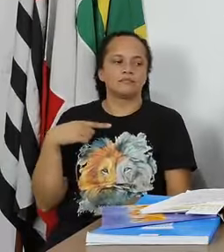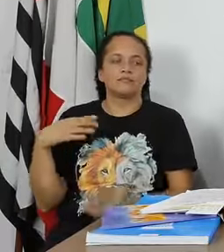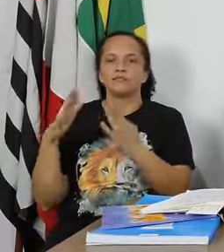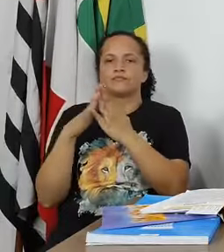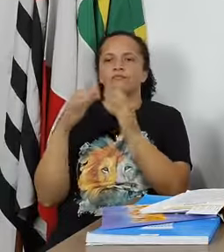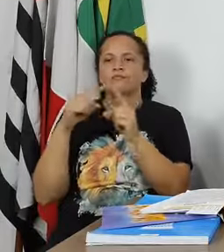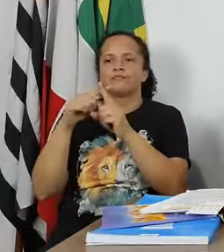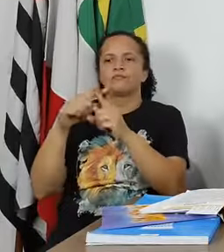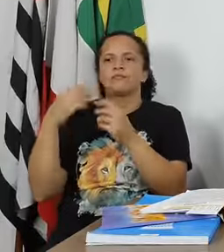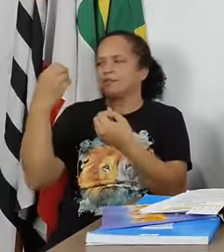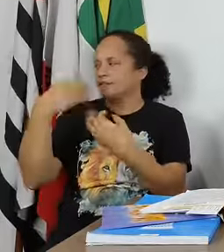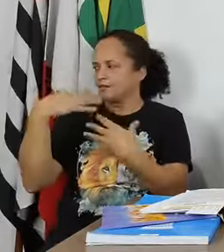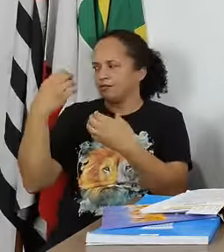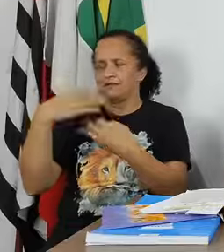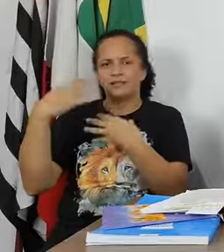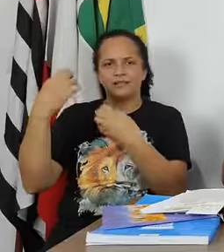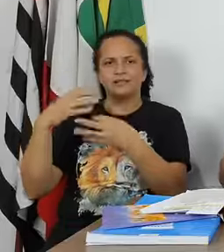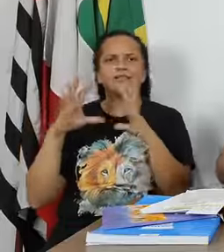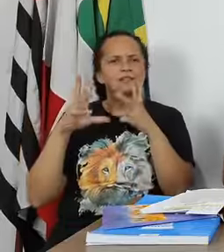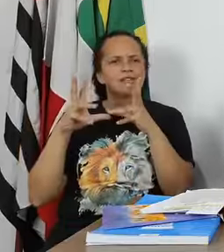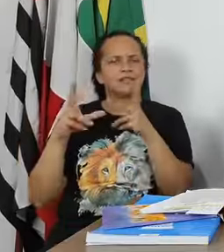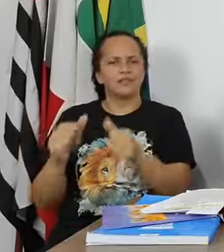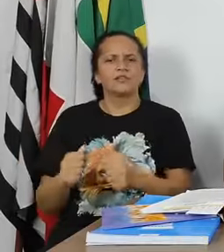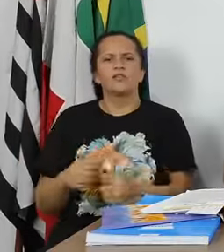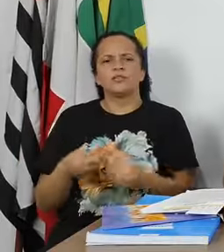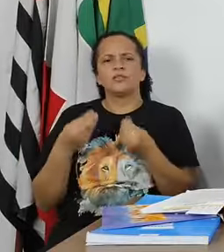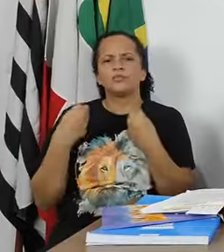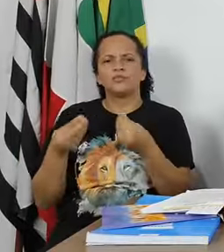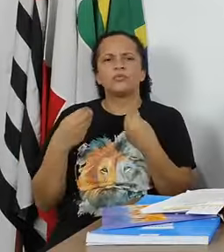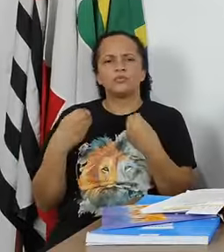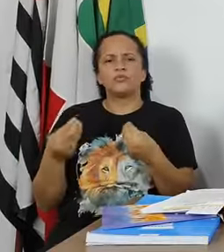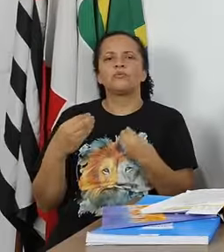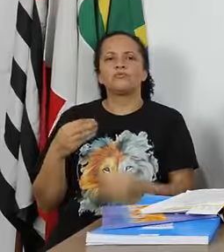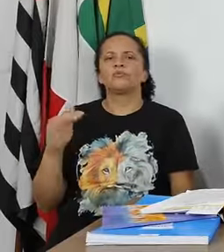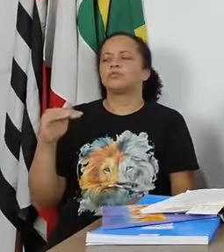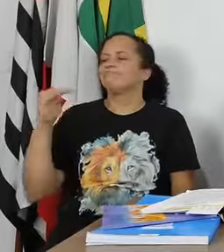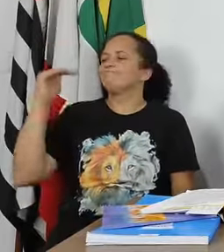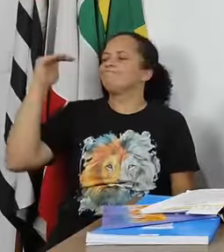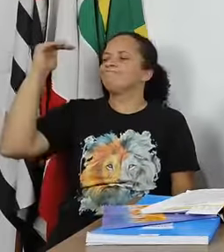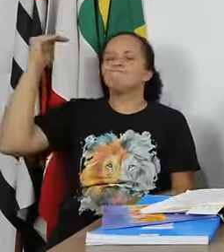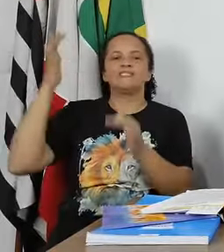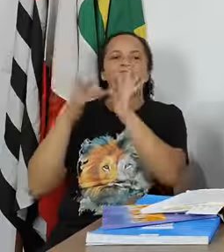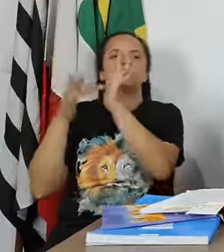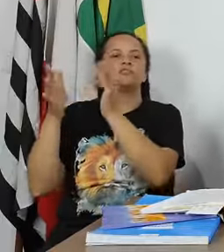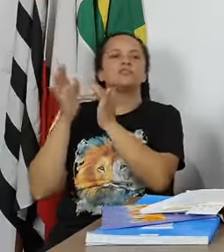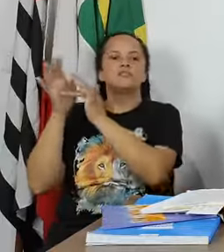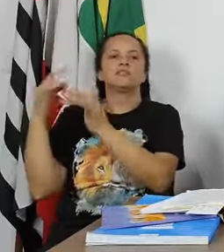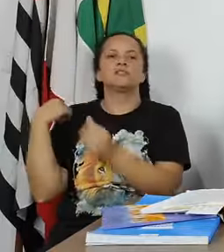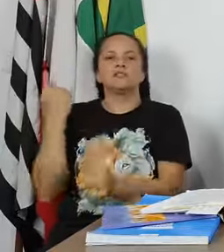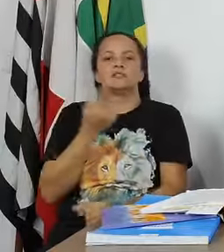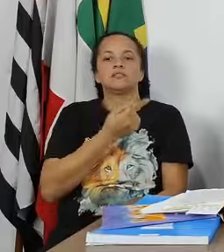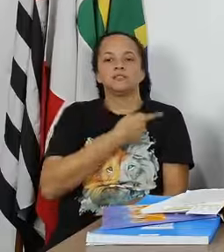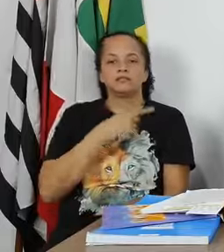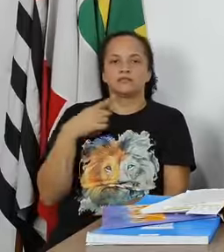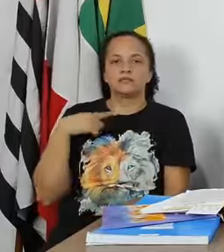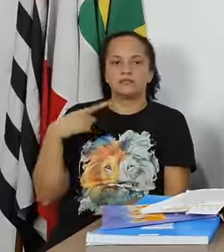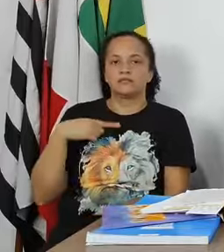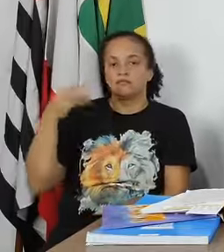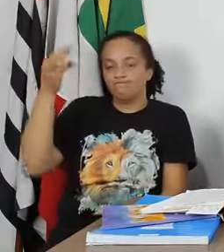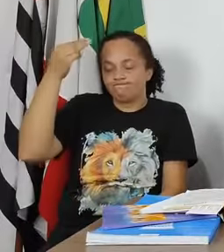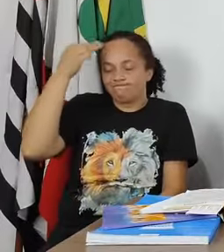os mandamentos, os princípios, né, como crescer e se desenvolver em Cristo, para que nós tenhamos a mente renovada.